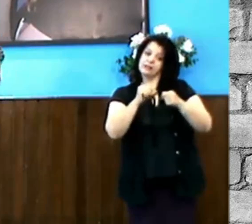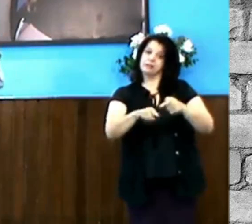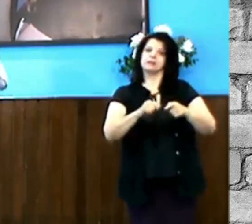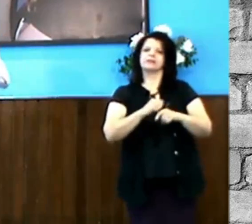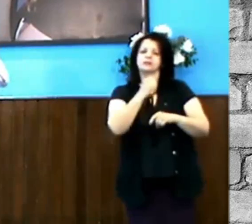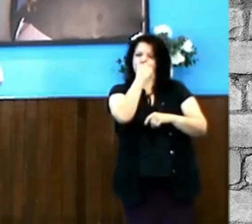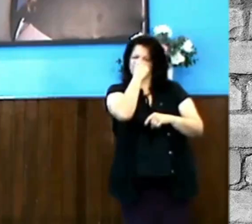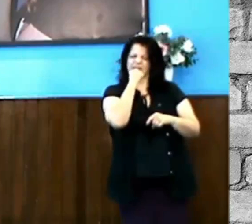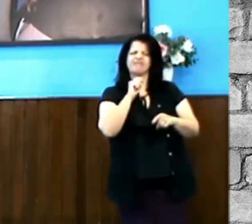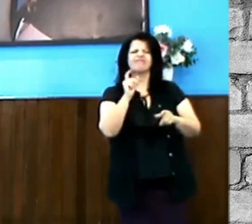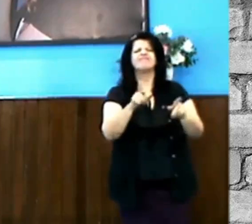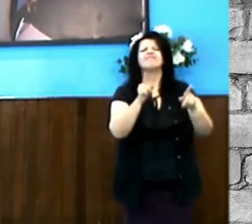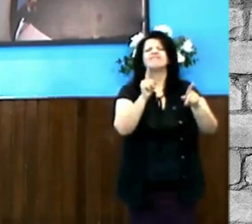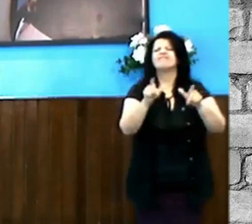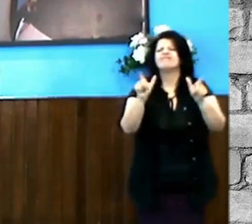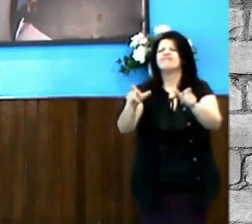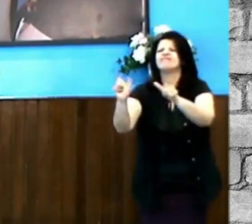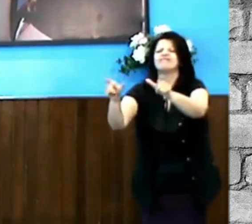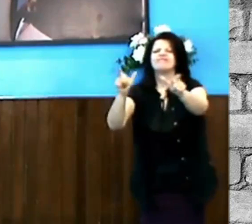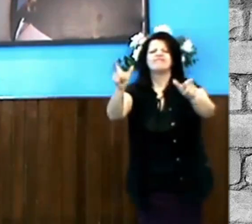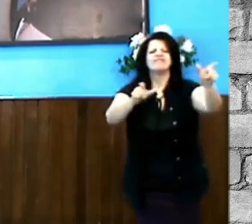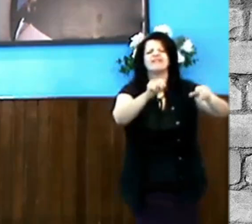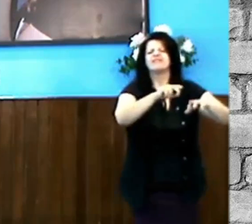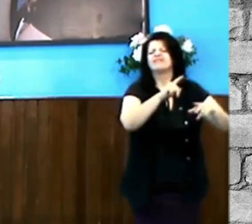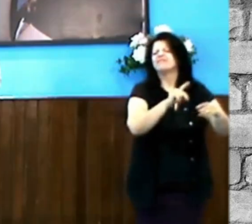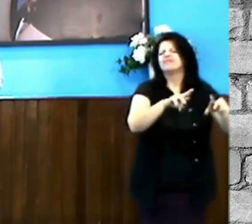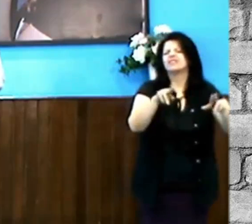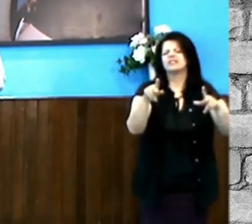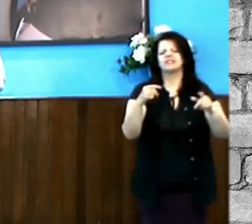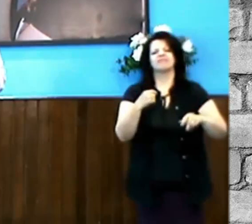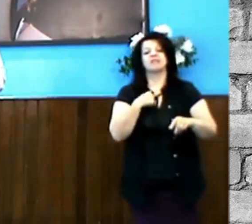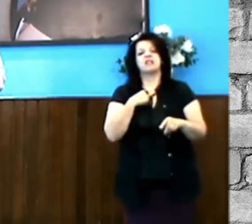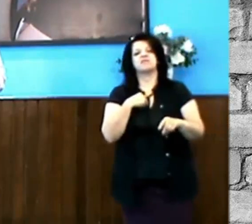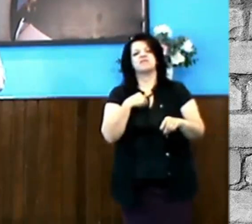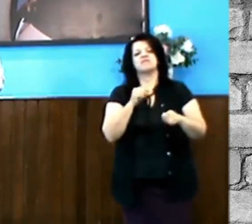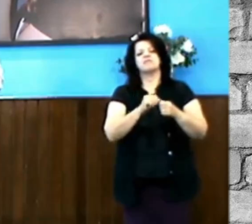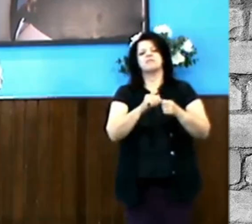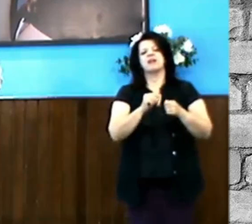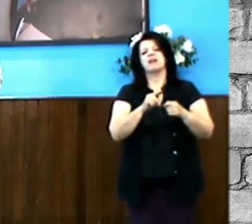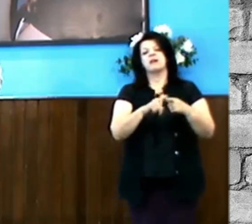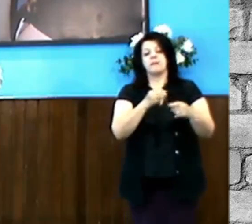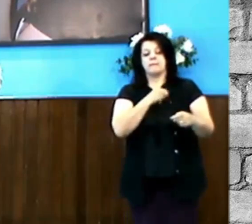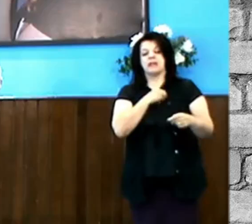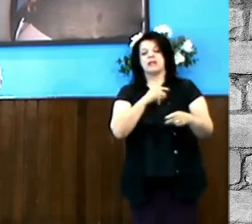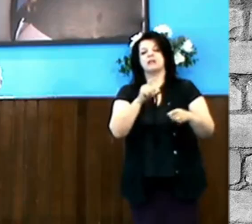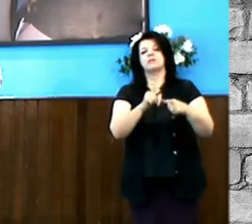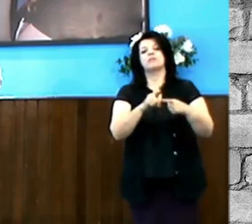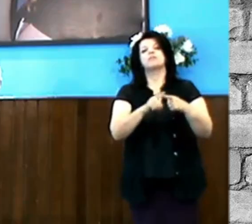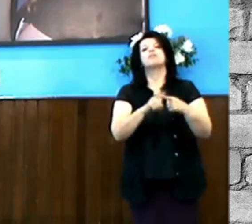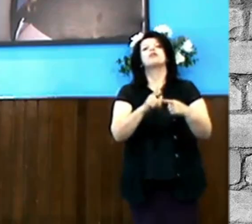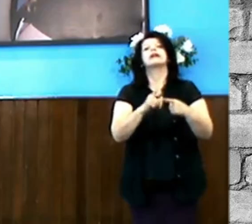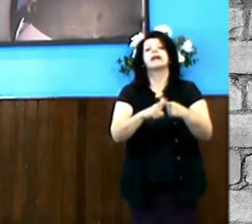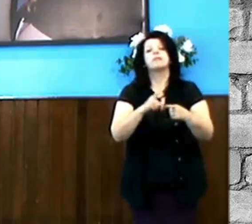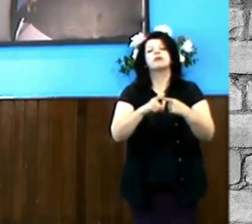primeiro. Então, no fim das contas, nós estamos dizendo a Deus: Senhor, eu tenho uma justificativa. Isso não é confessar pecado.